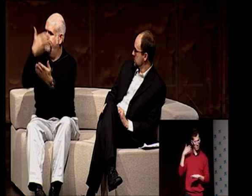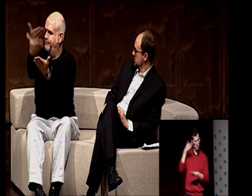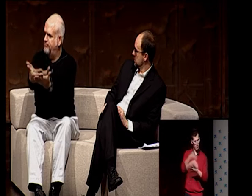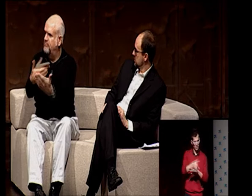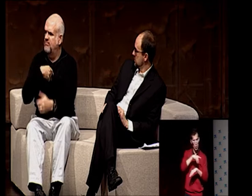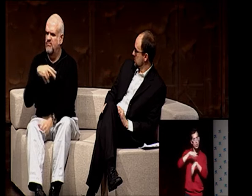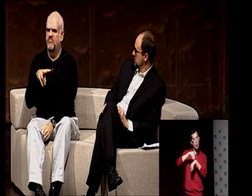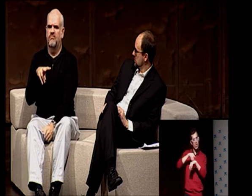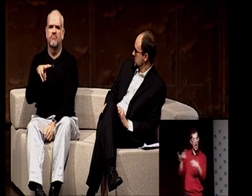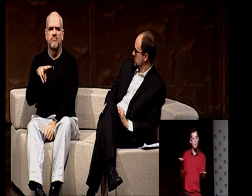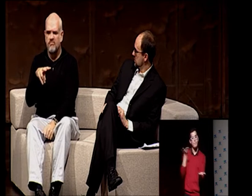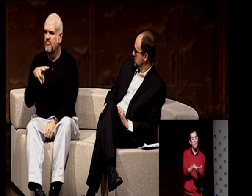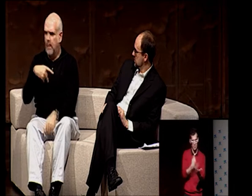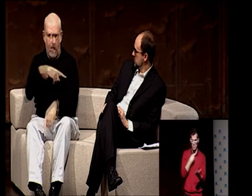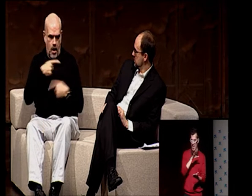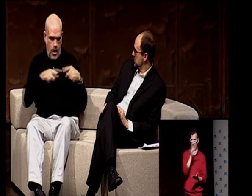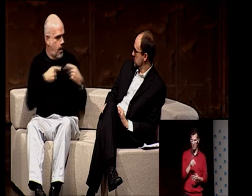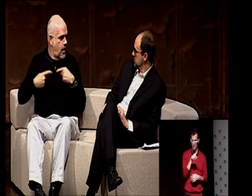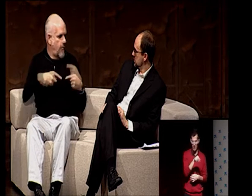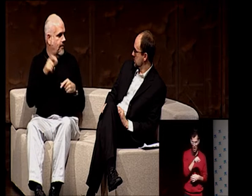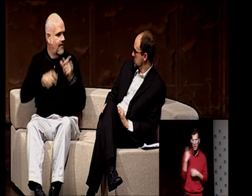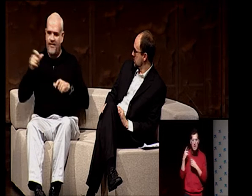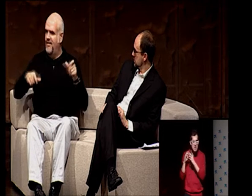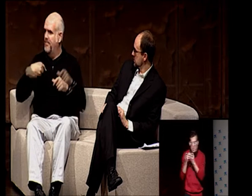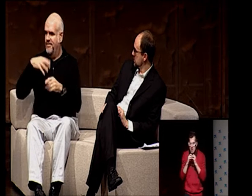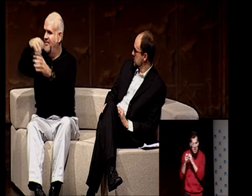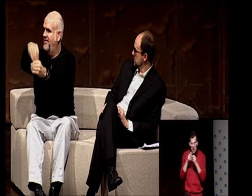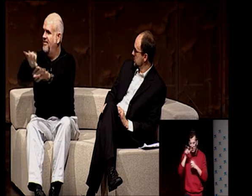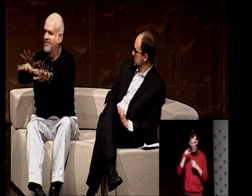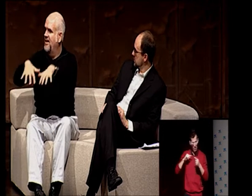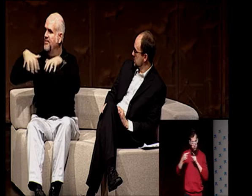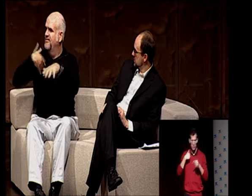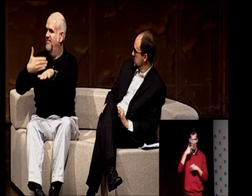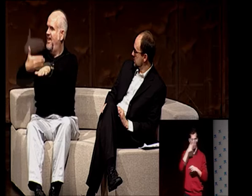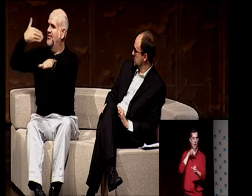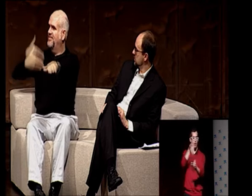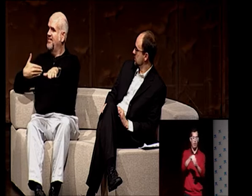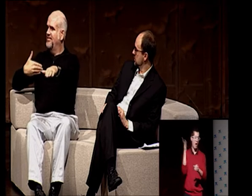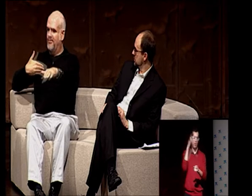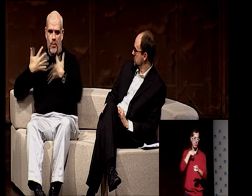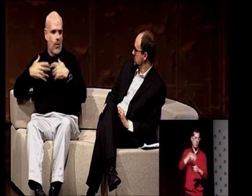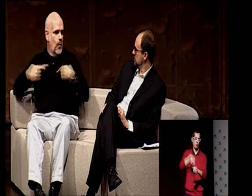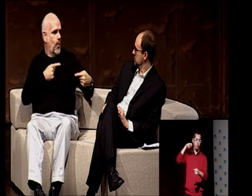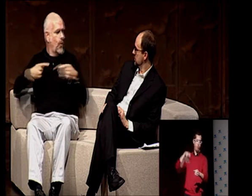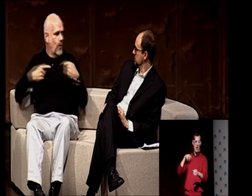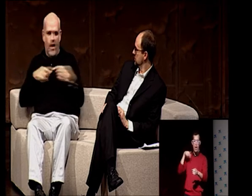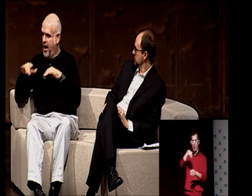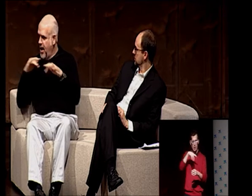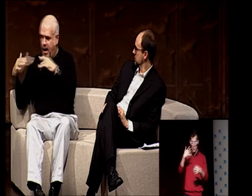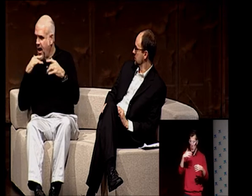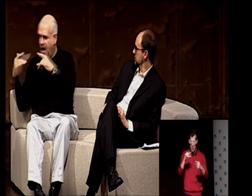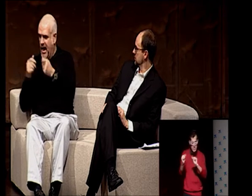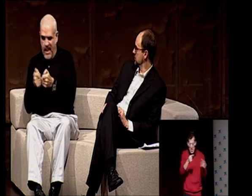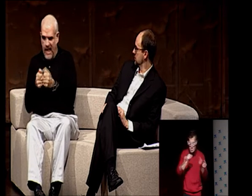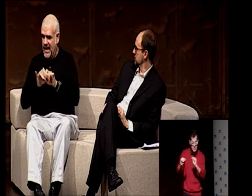Sudáfrica cuando fuimos Suecia pidió allí en Sudáfrica Que se hablara y las personas debatieron acerca de este tema